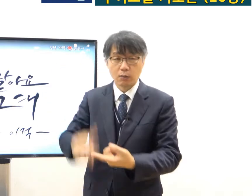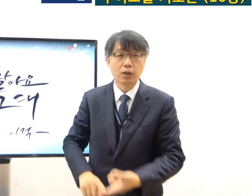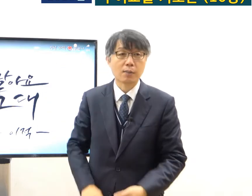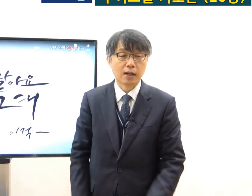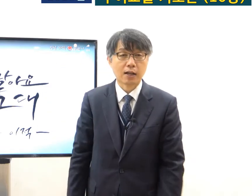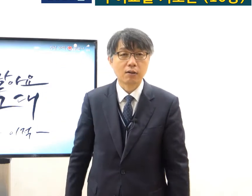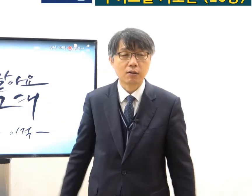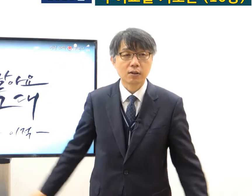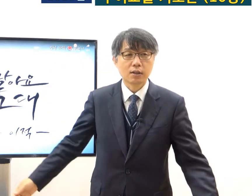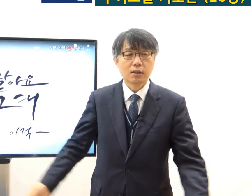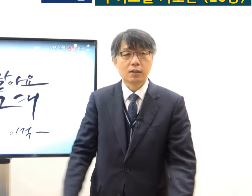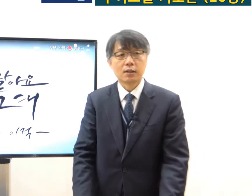이렇게만 할까요?